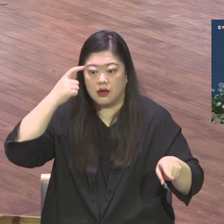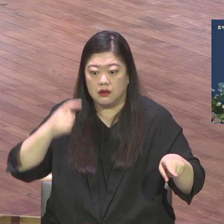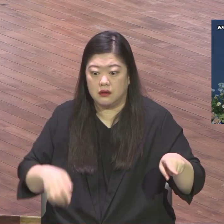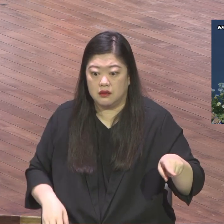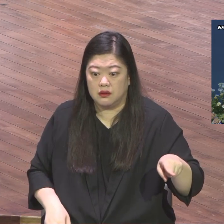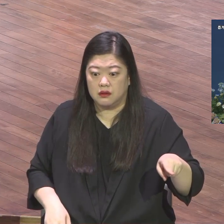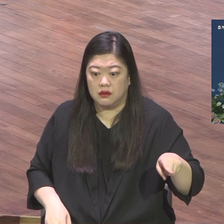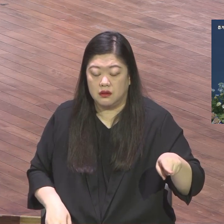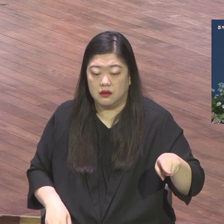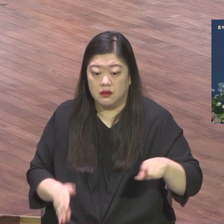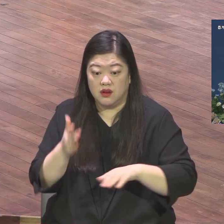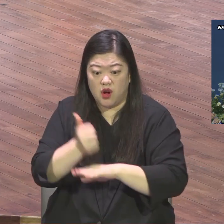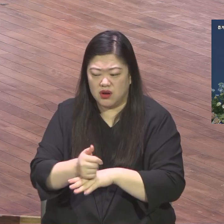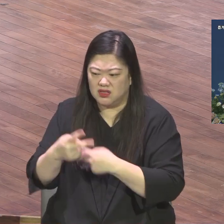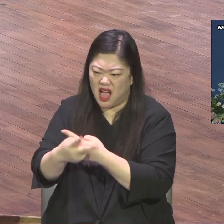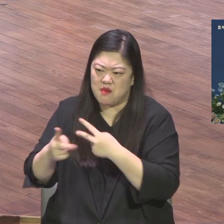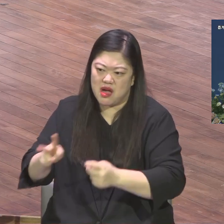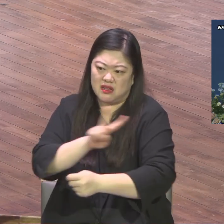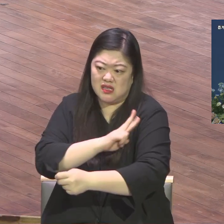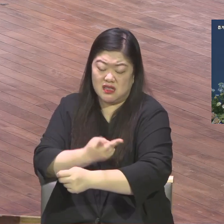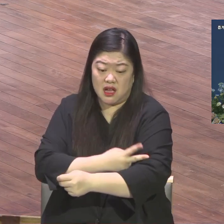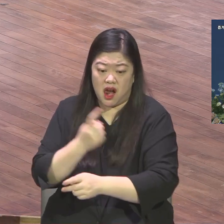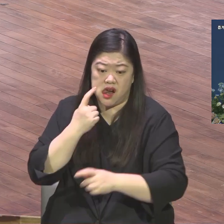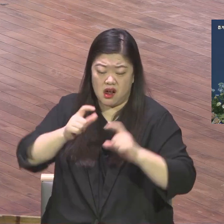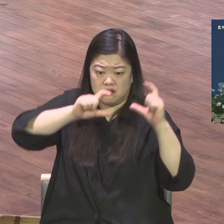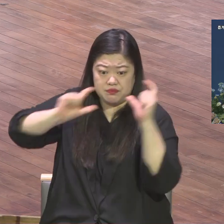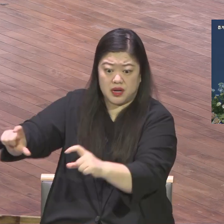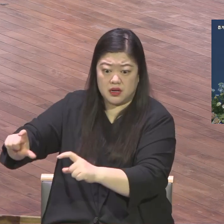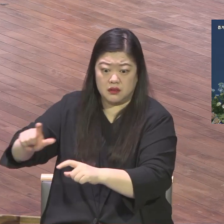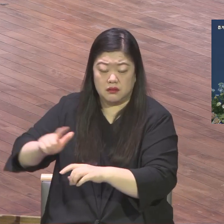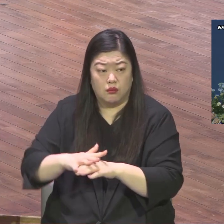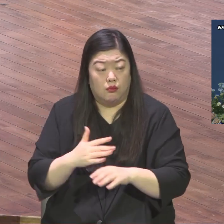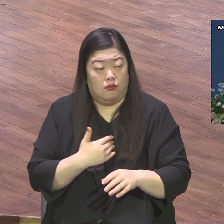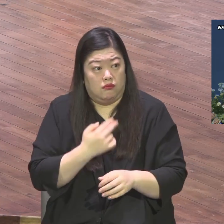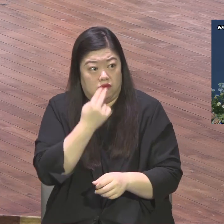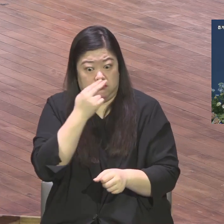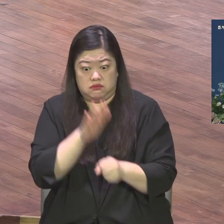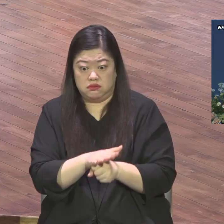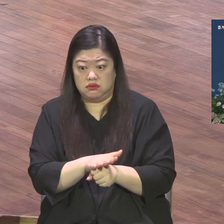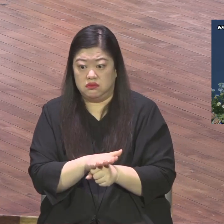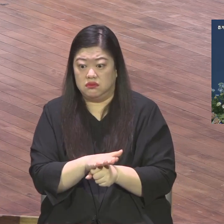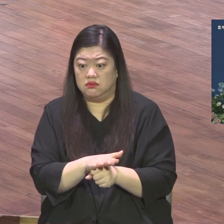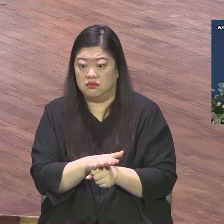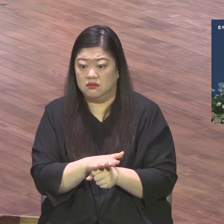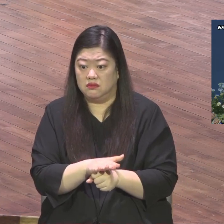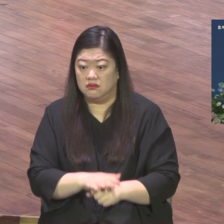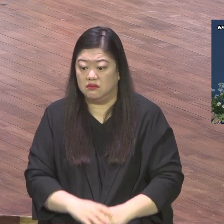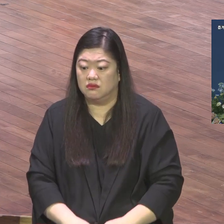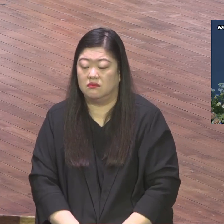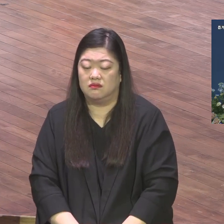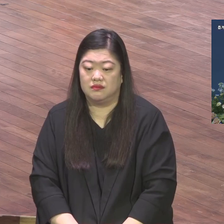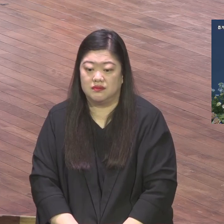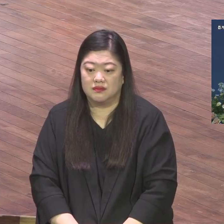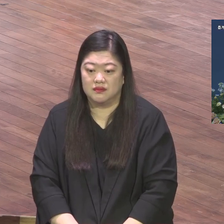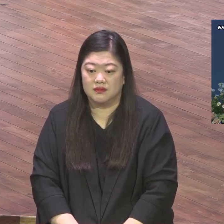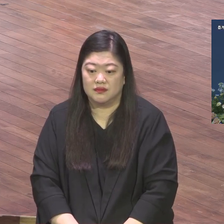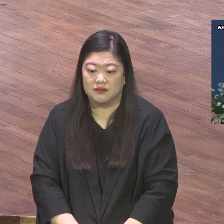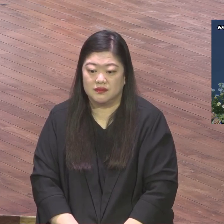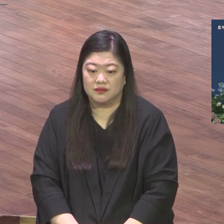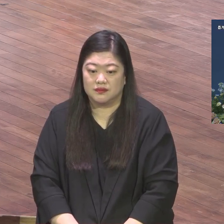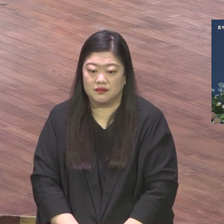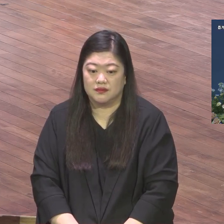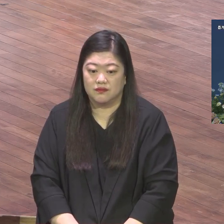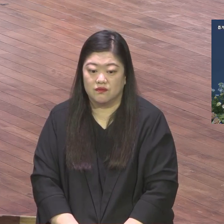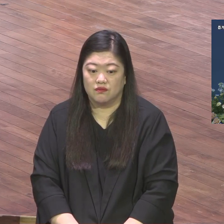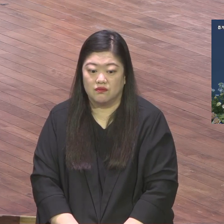대적자들이 핍박이. 자, 이 핍박에 성령 충만함을 입어서 담대히